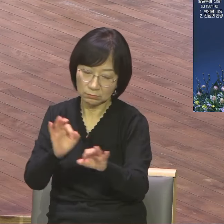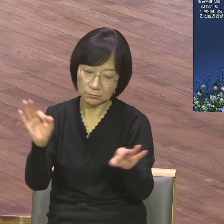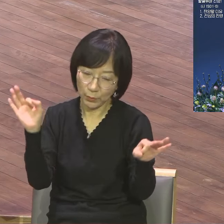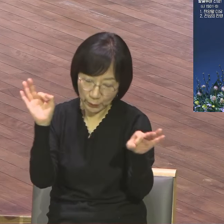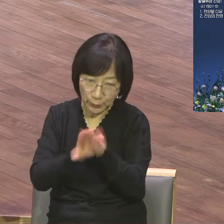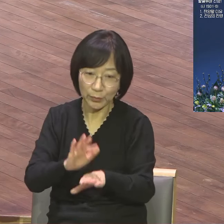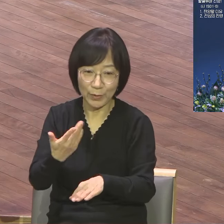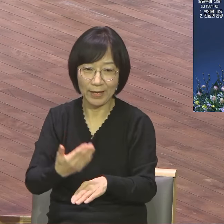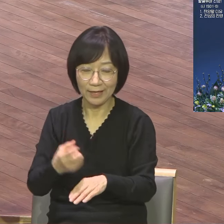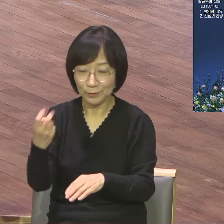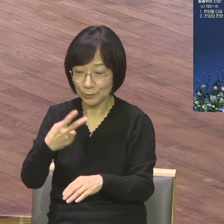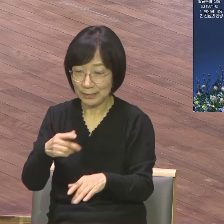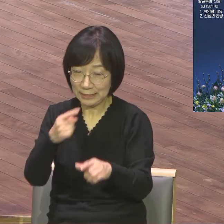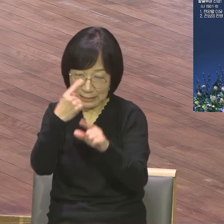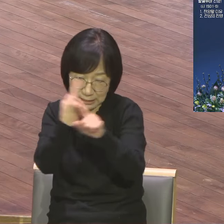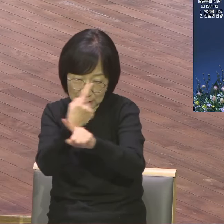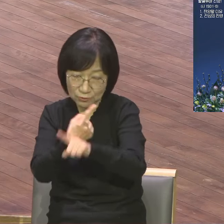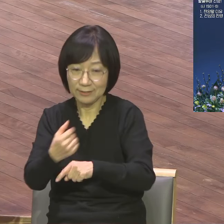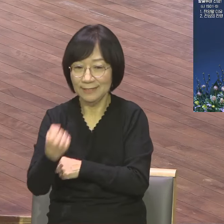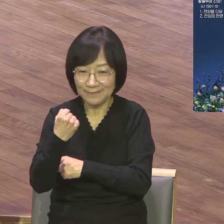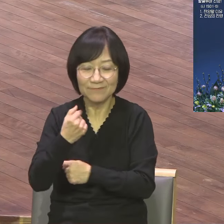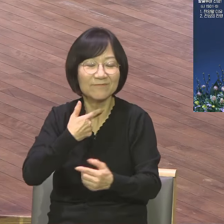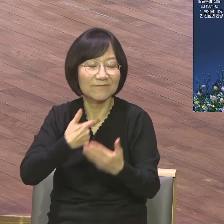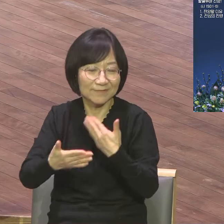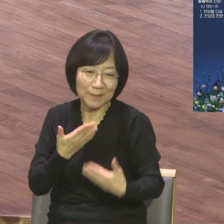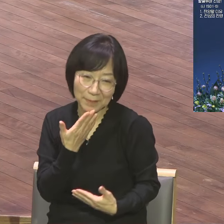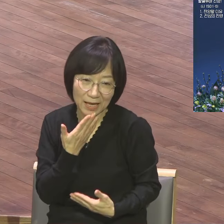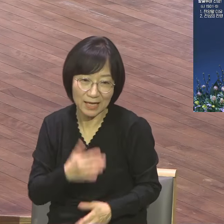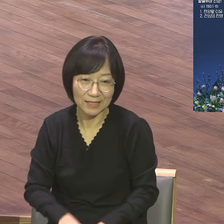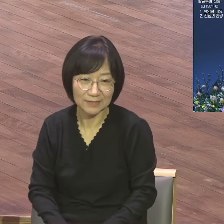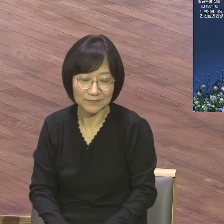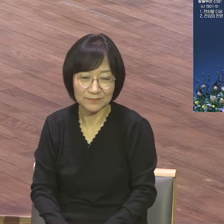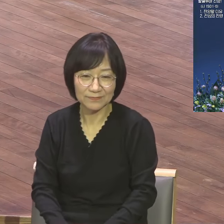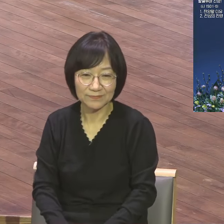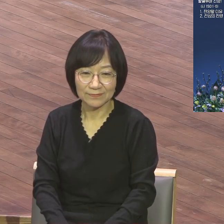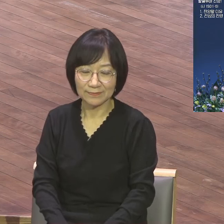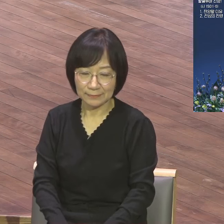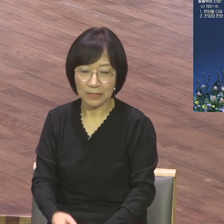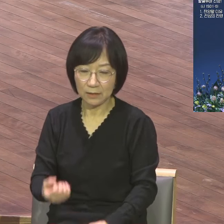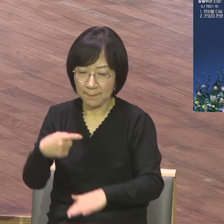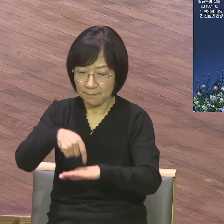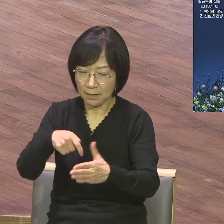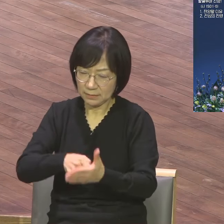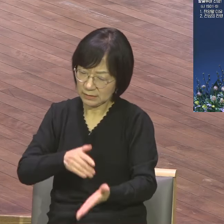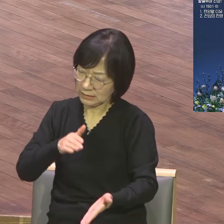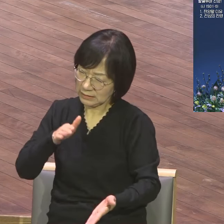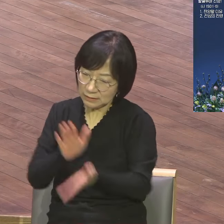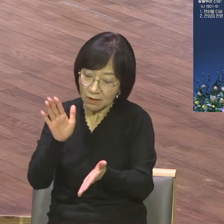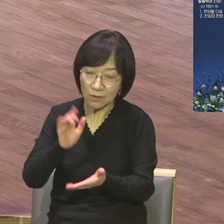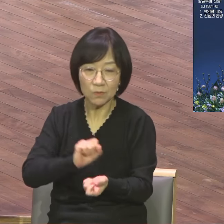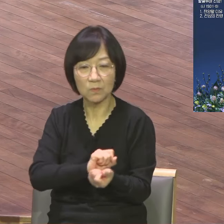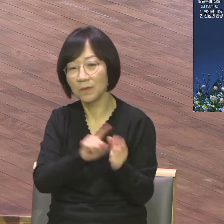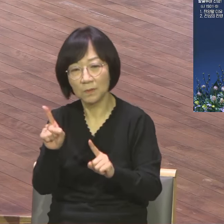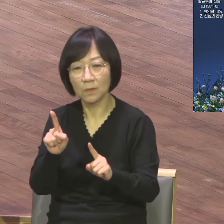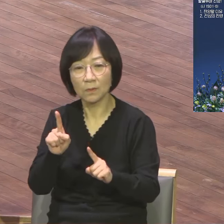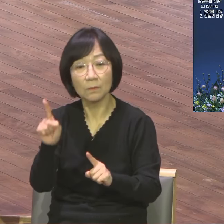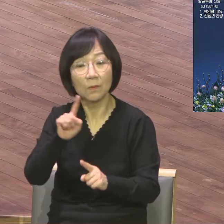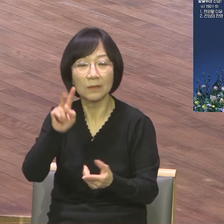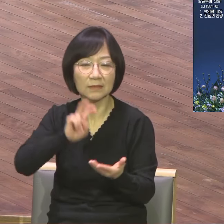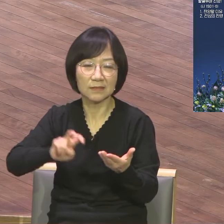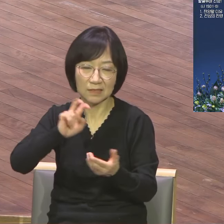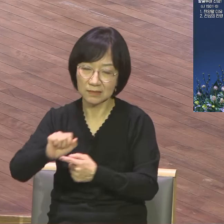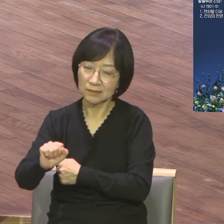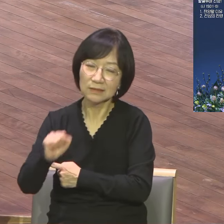능력을 체험하게 된다니까요. 이 찬양은 여러분 삶 속에 대한 열정을 회복시켜주는 사실을 믿으시기 바랍니다.